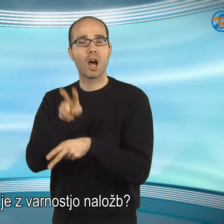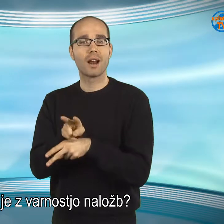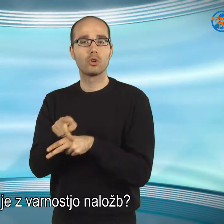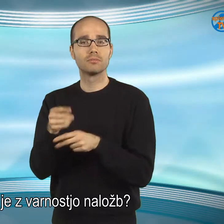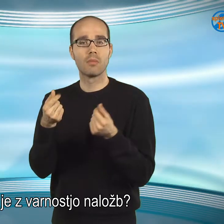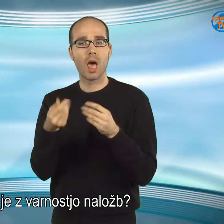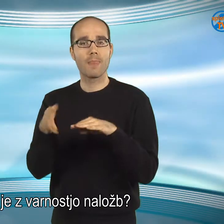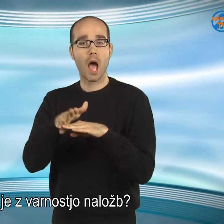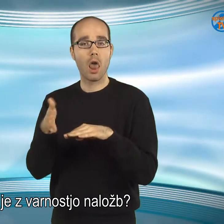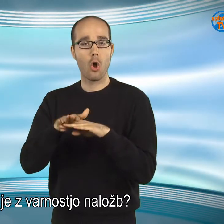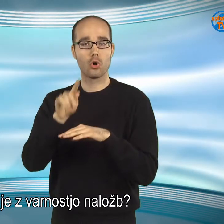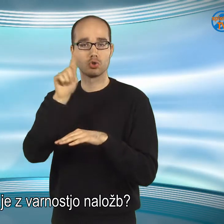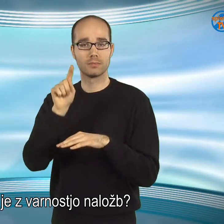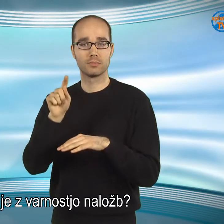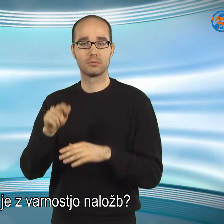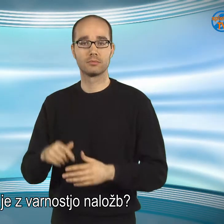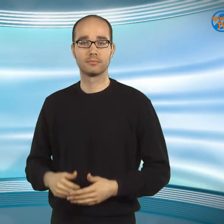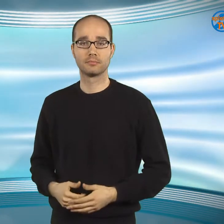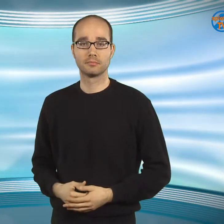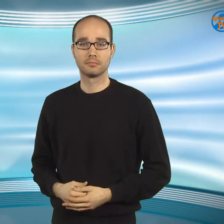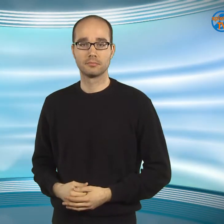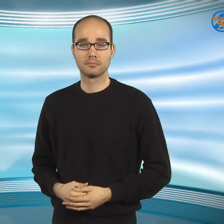Kako je z varnostjo naložb?